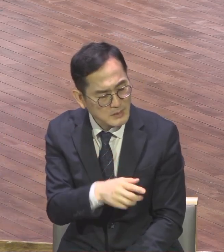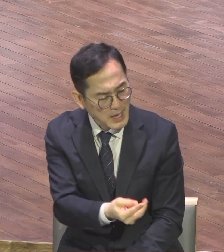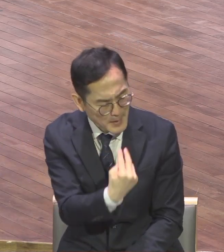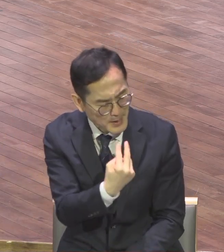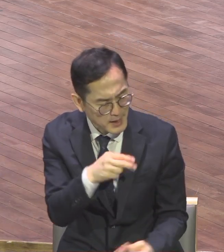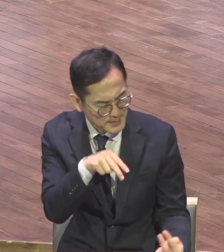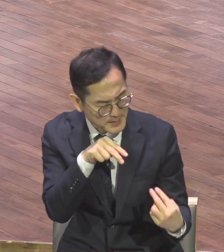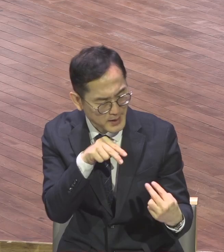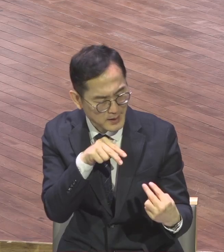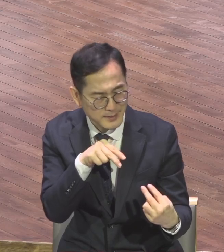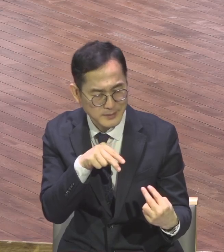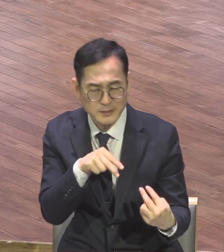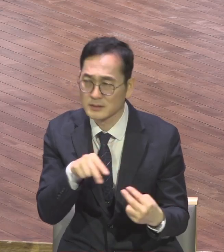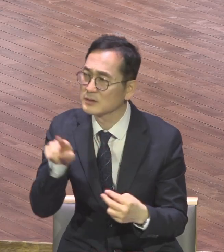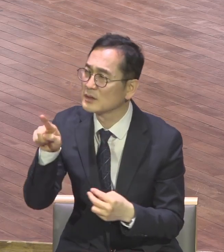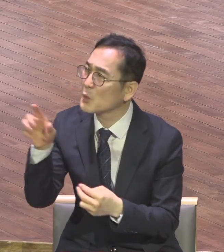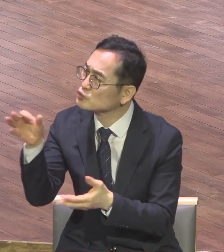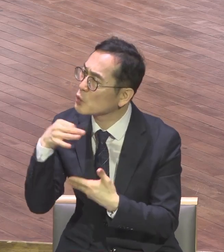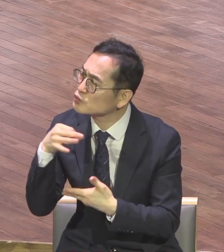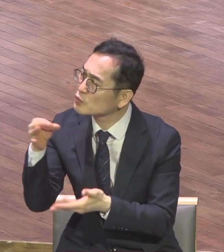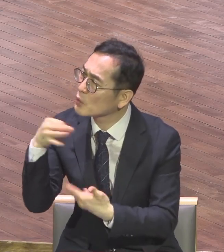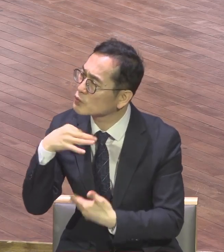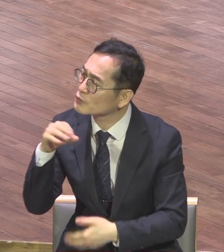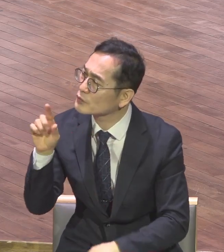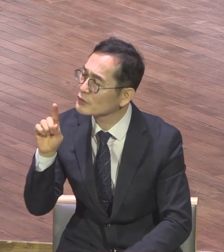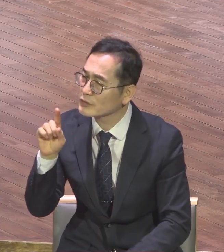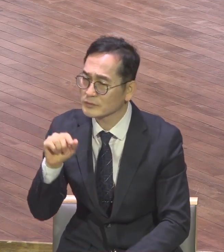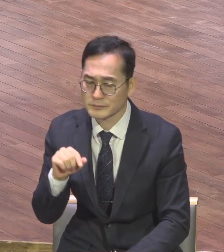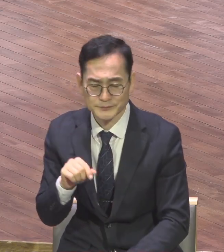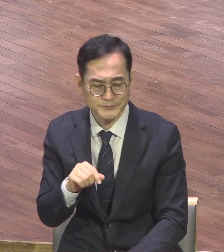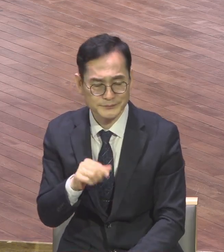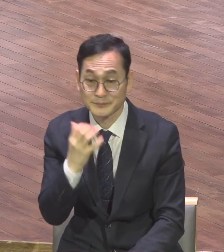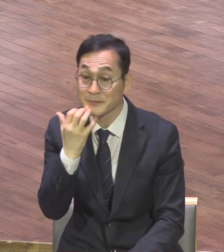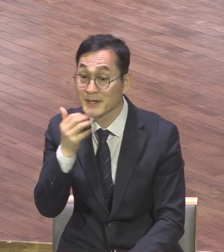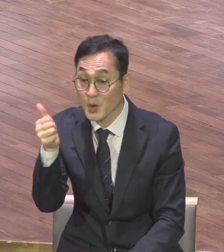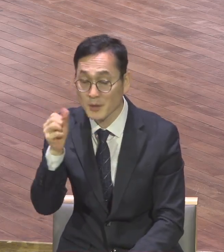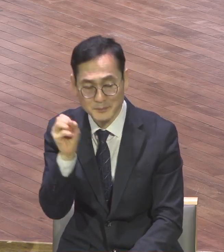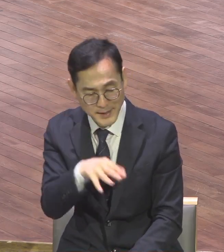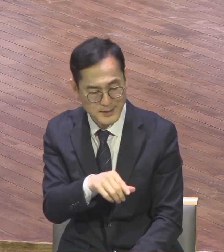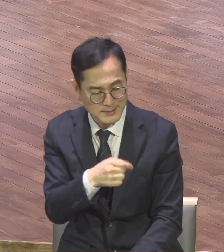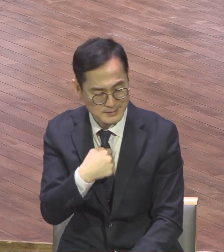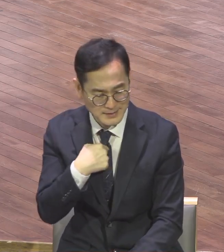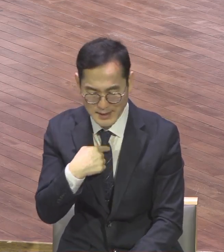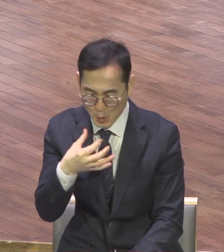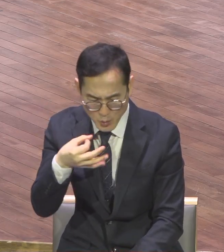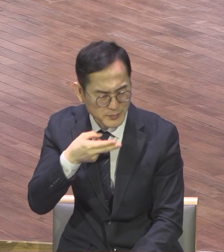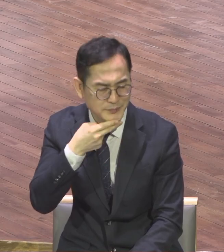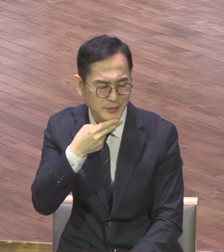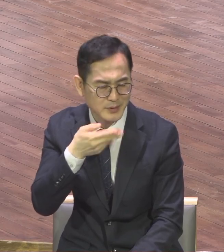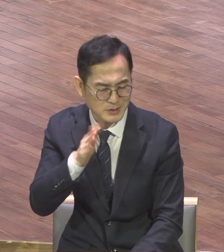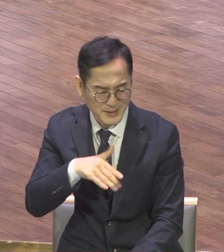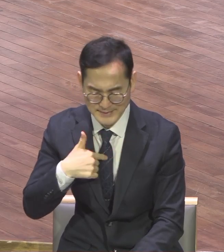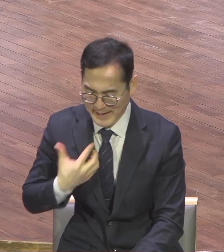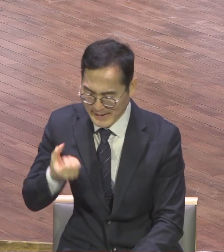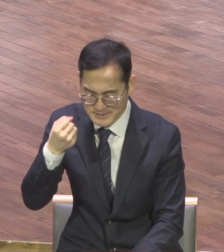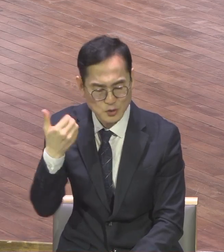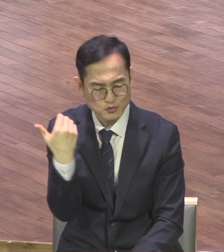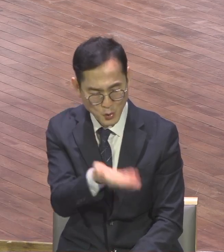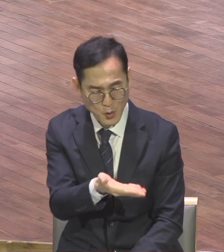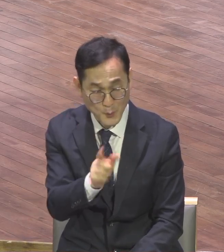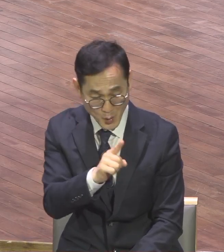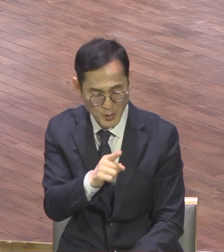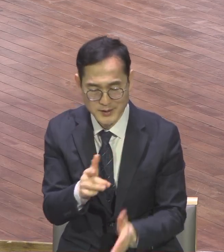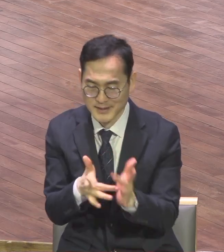보라 하니 그가 그들에게서 무엇을 얻을까 하여 바라보거늘 베드로가 이르되 은과금은 내게 없거니와 내게 있는 이것을 내게